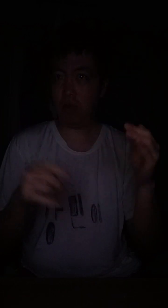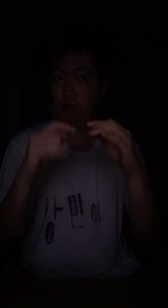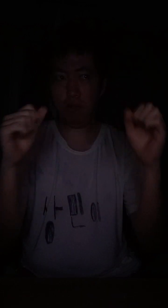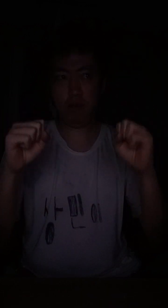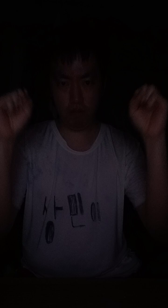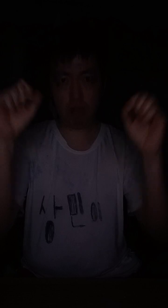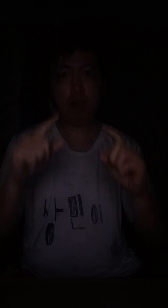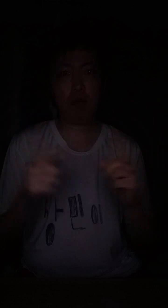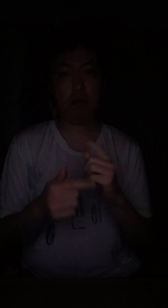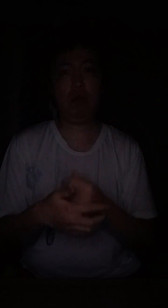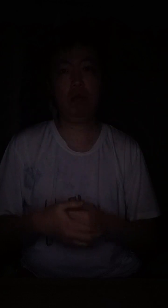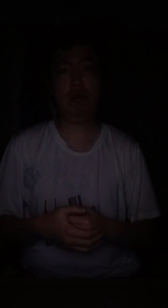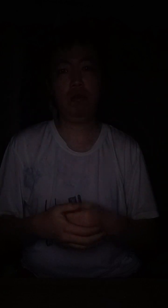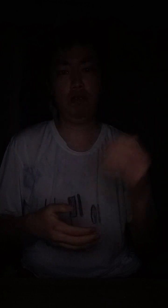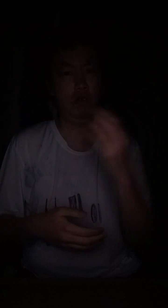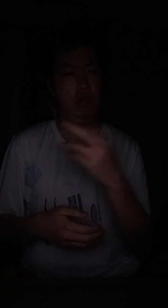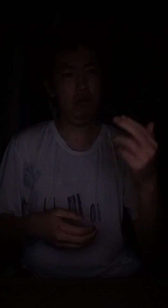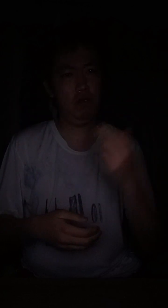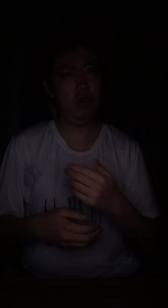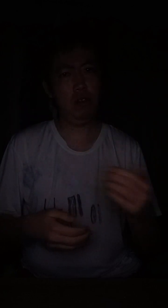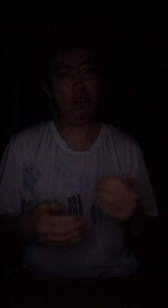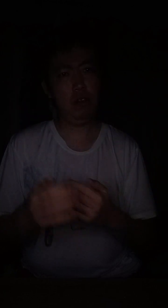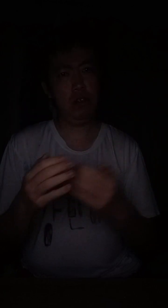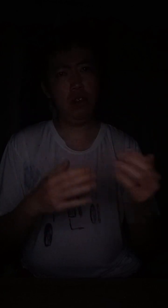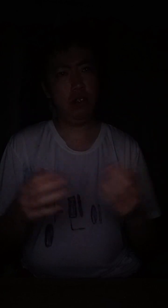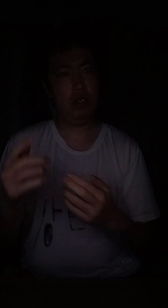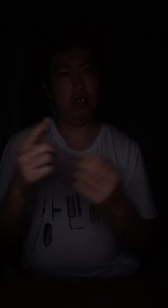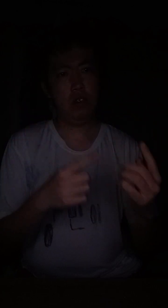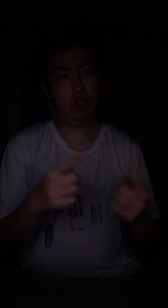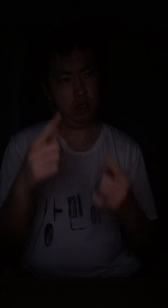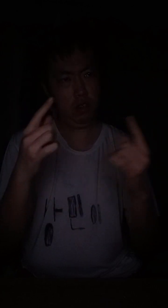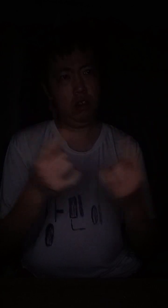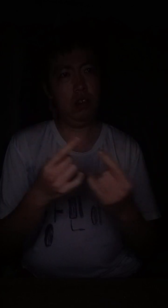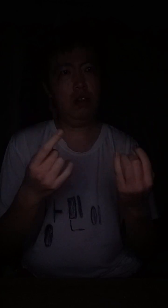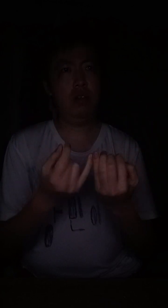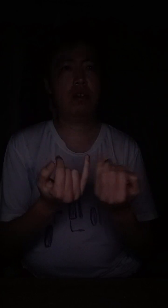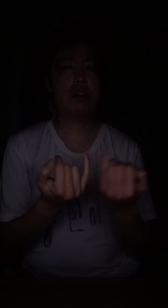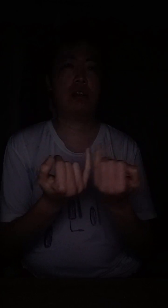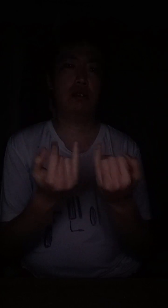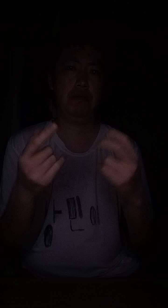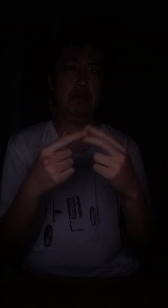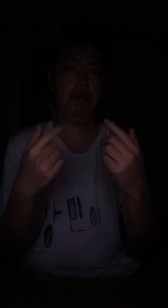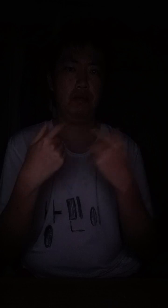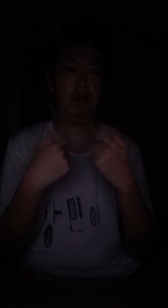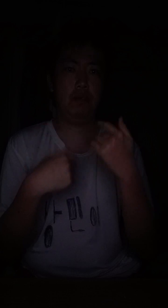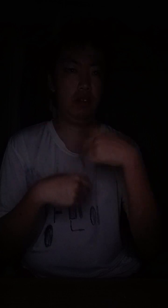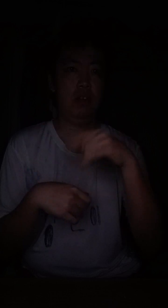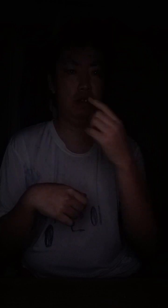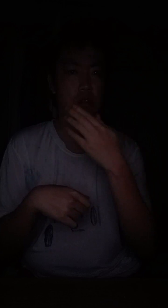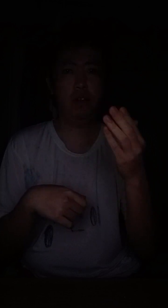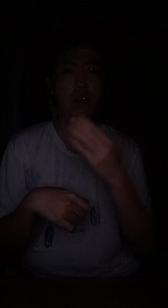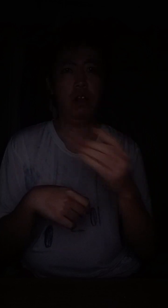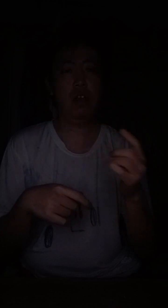했습니다. 도망치듯 빠져나와선 긴장되고 무섭고 불안했다. 영상에 나도 있는지 물어보고 싶었다.